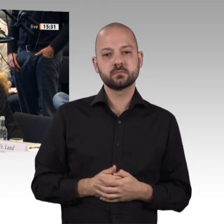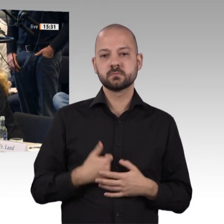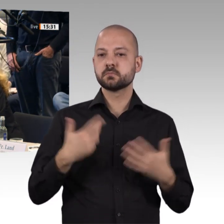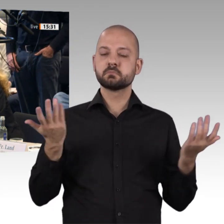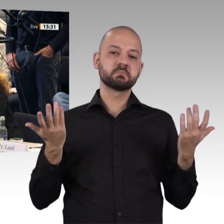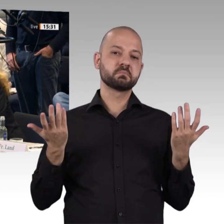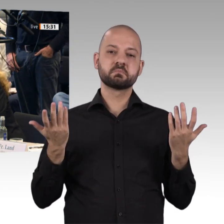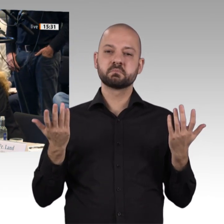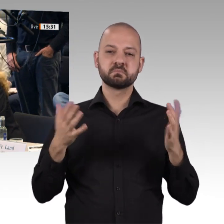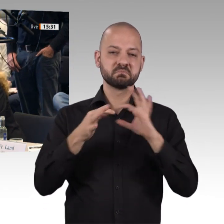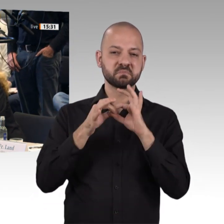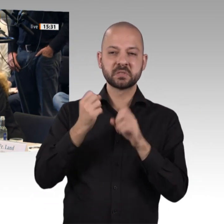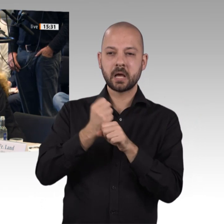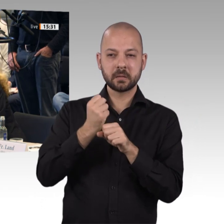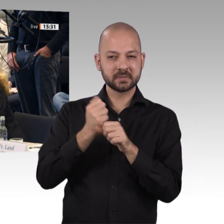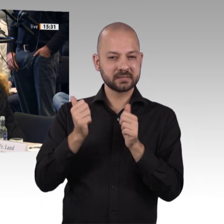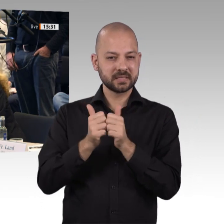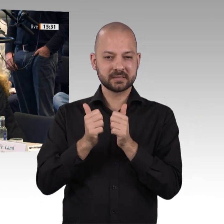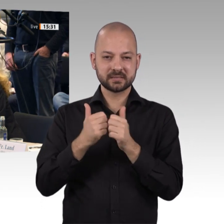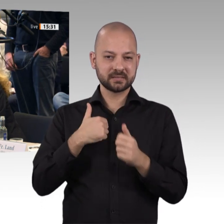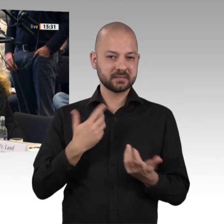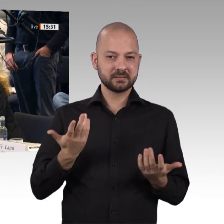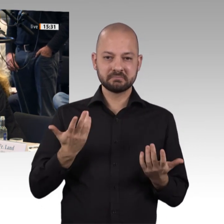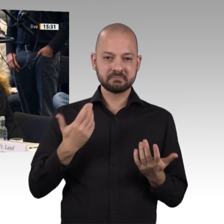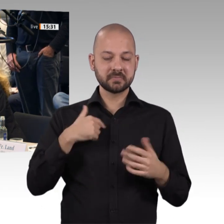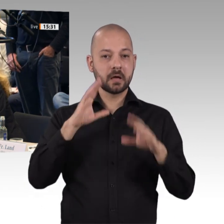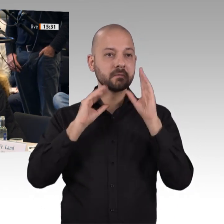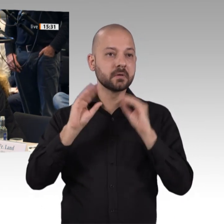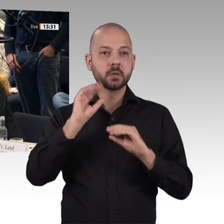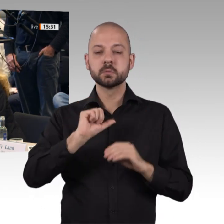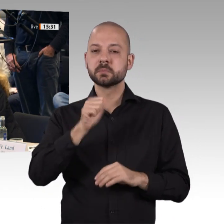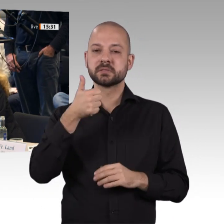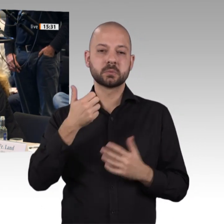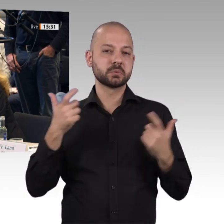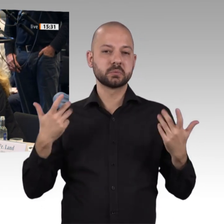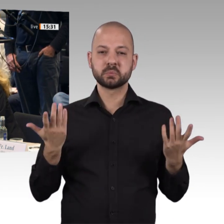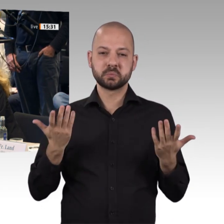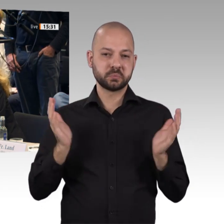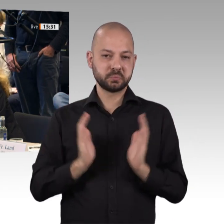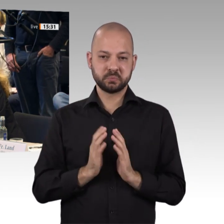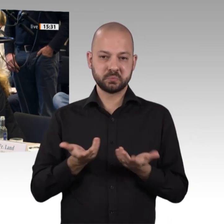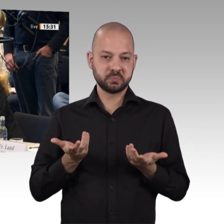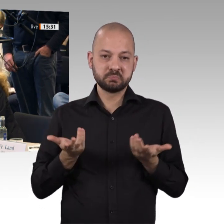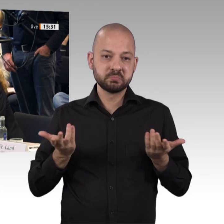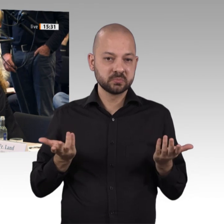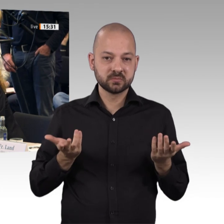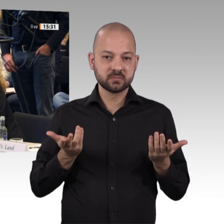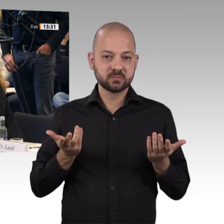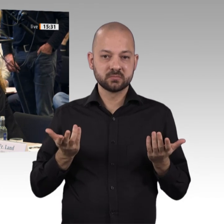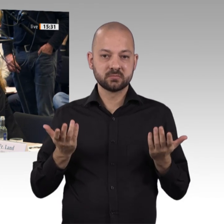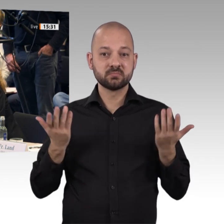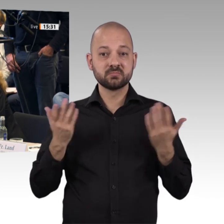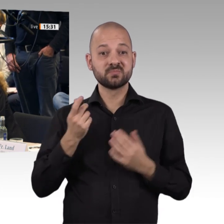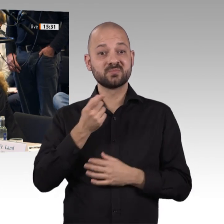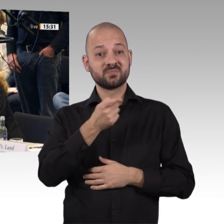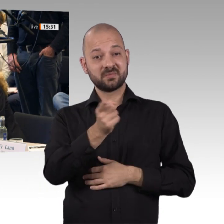spricht, arbeiten in der Regel noch in Werkstätten und wir haben diesen Bereich nicht so viel. Gerade deshalb begrüßen wir